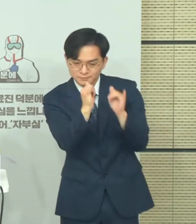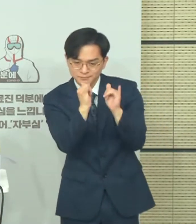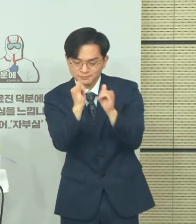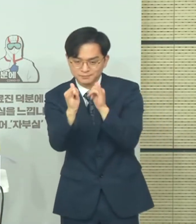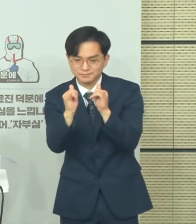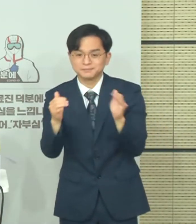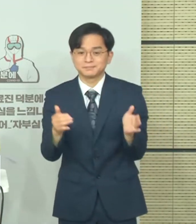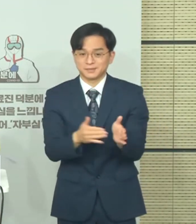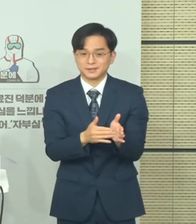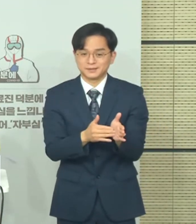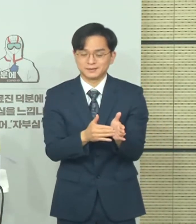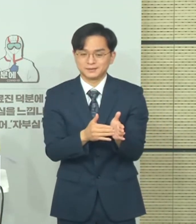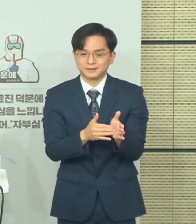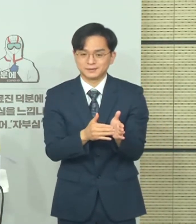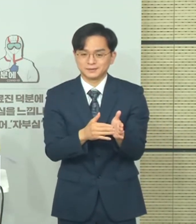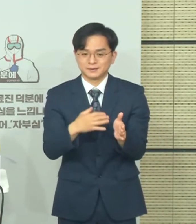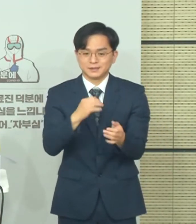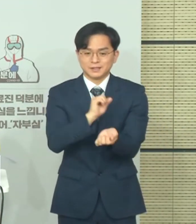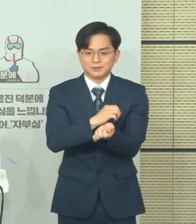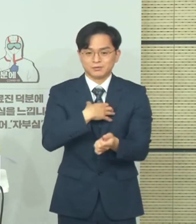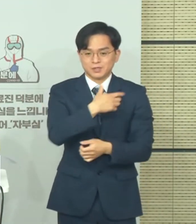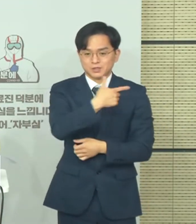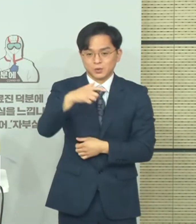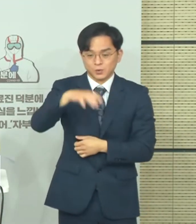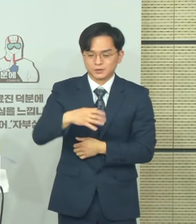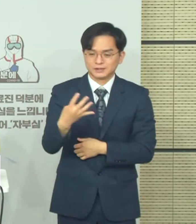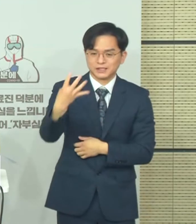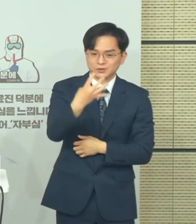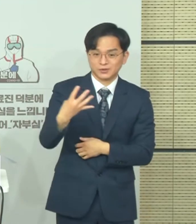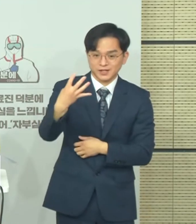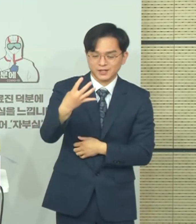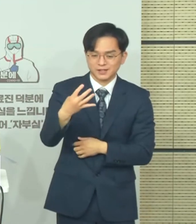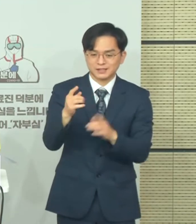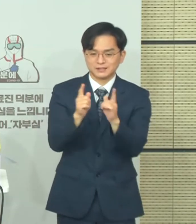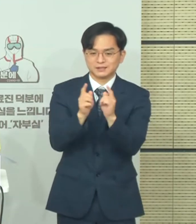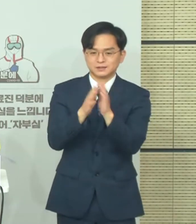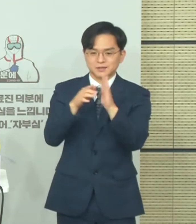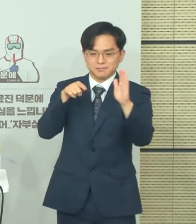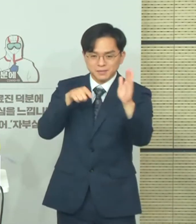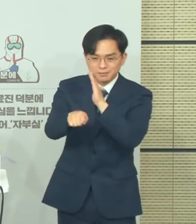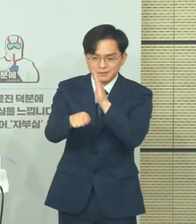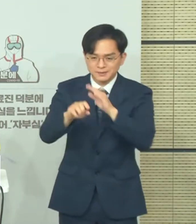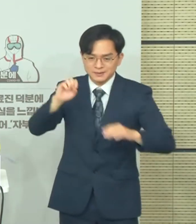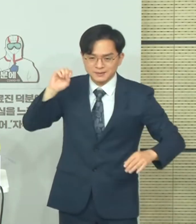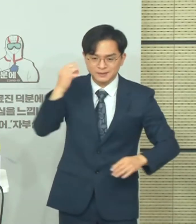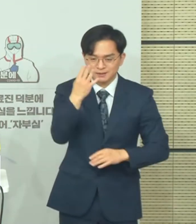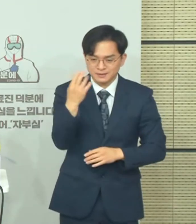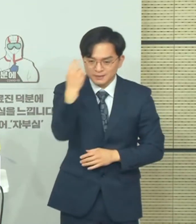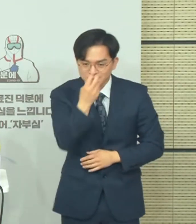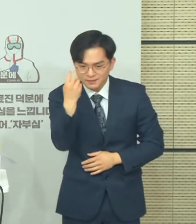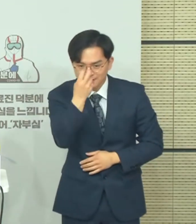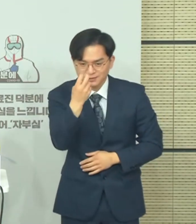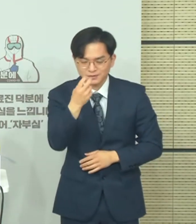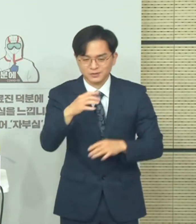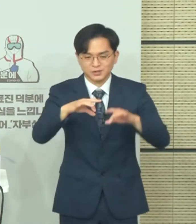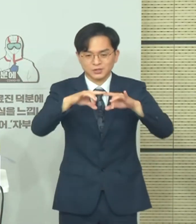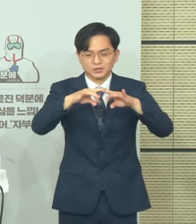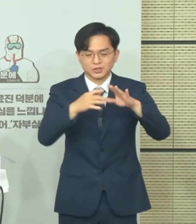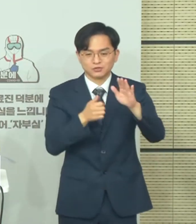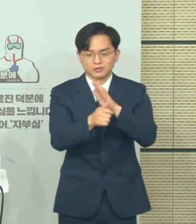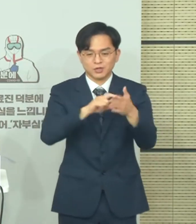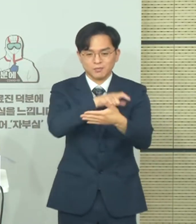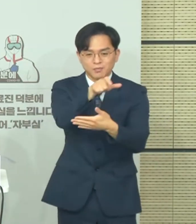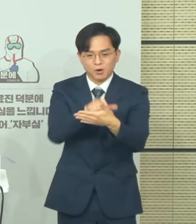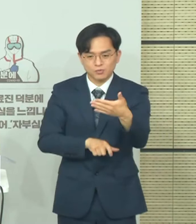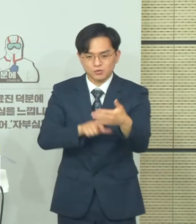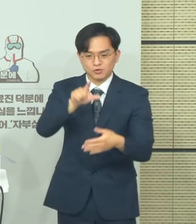한편 고위험 시설 4000 역 의 소에 대한 현장 점검과 손자 출입 명부 도입현황 모니터링을 지속하고